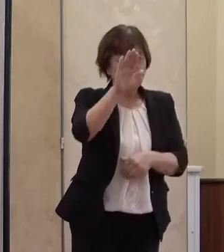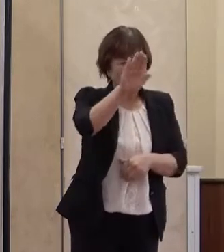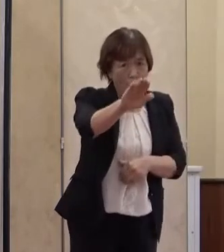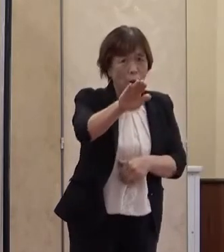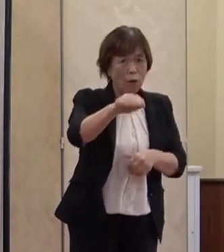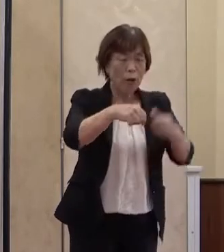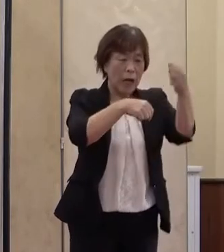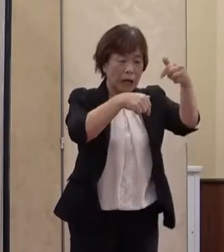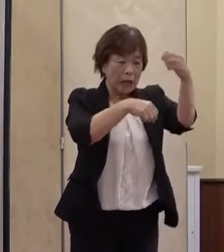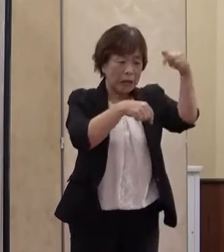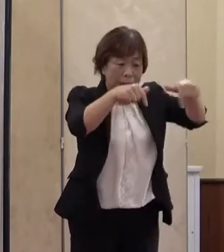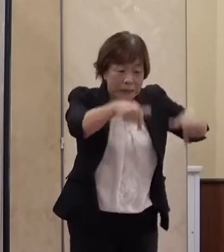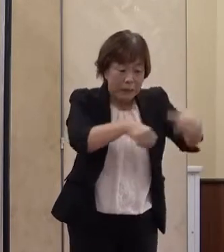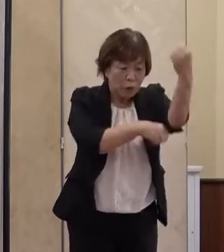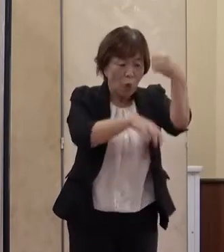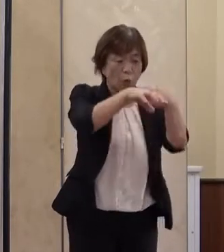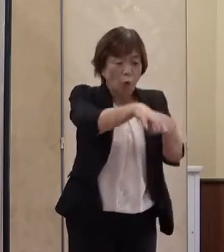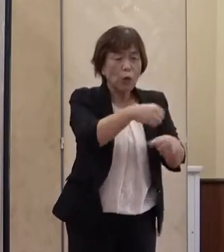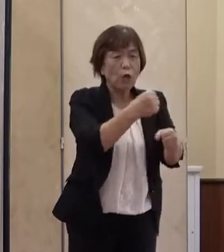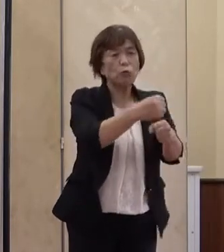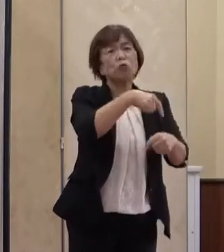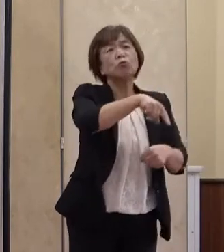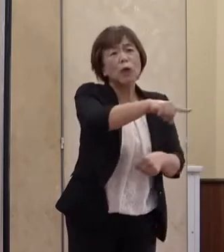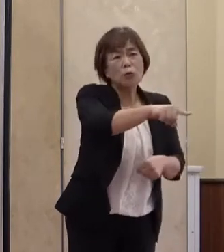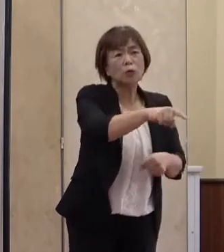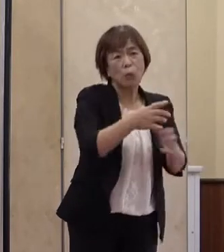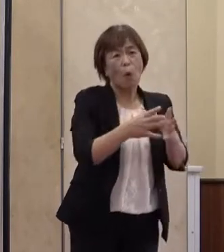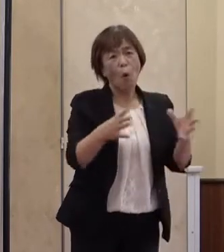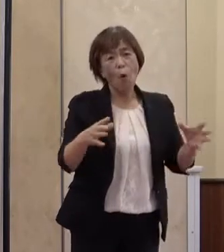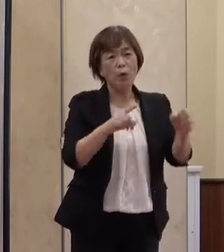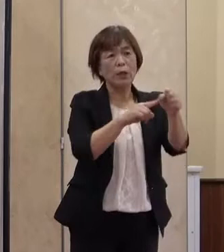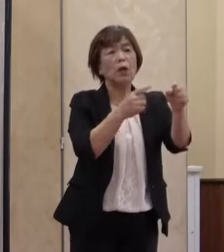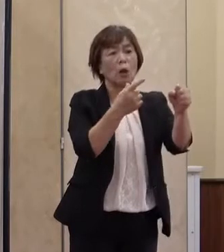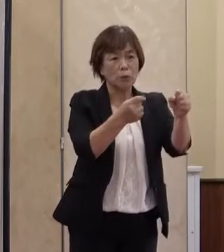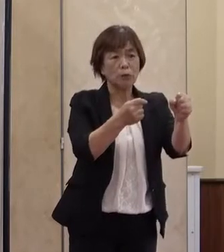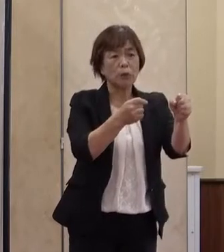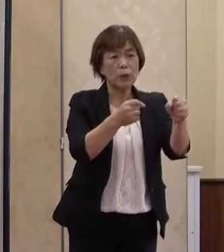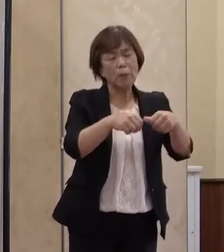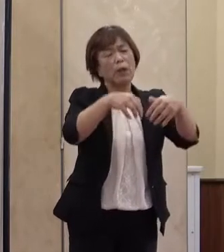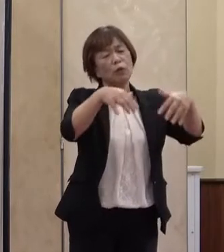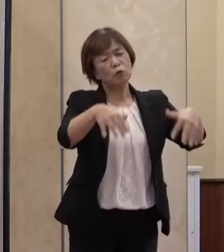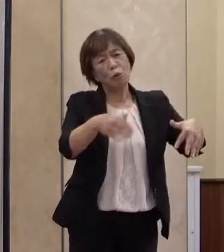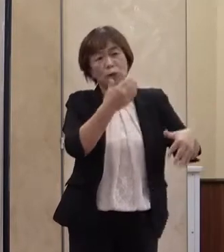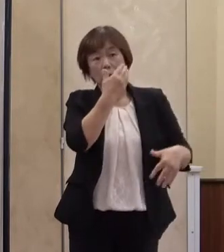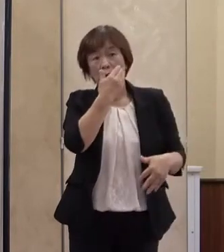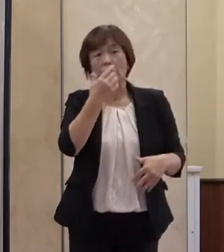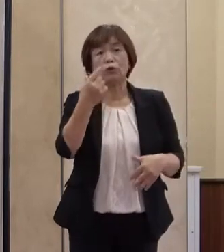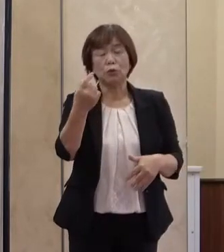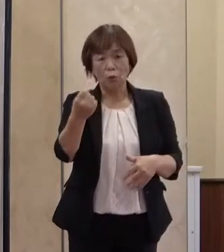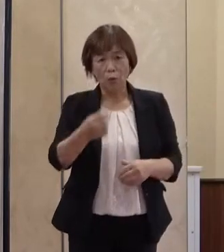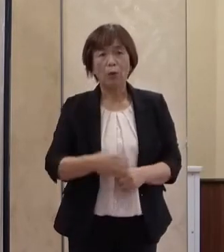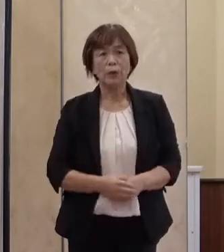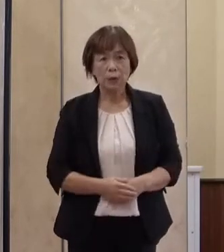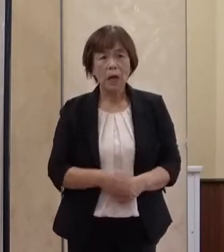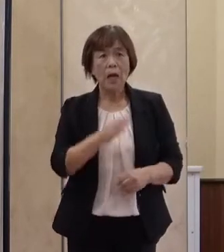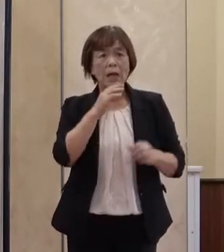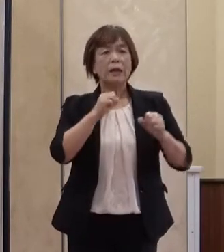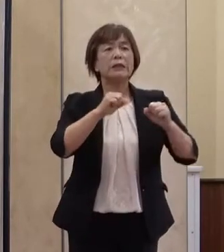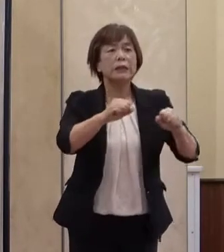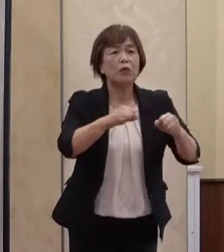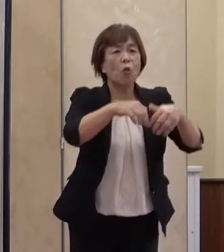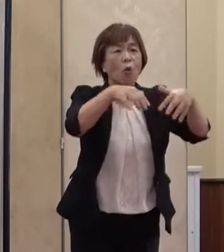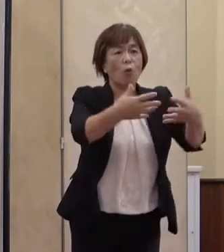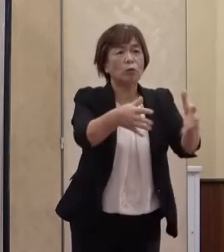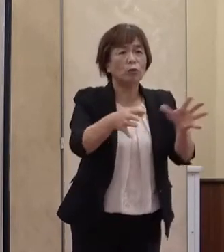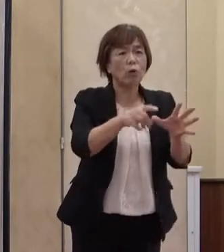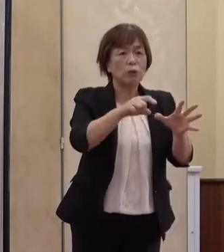作っていくというのが大阪都構想の大きな目的でもあります。で実行組織が重要ですので、そういった意味ではまずこの実行組織である大阪